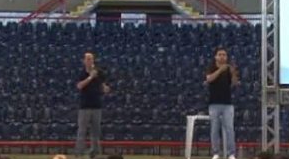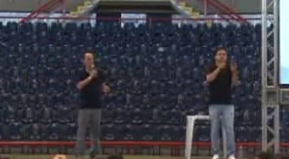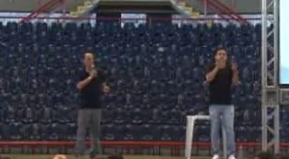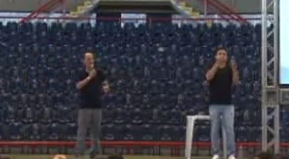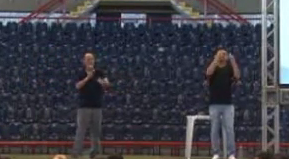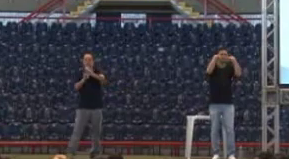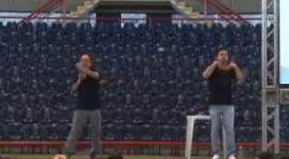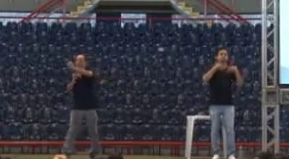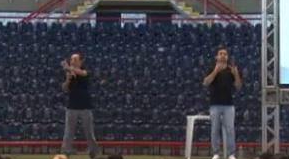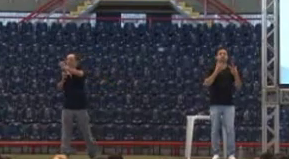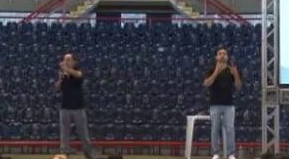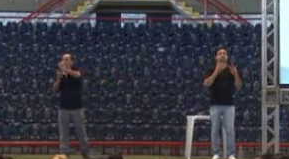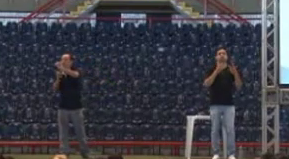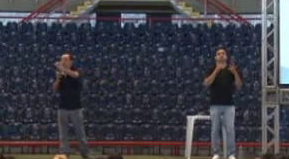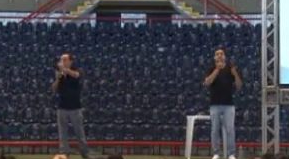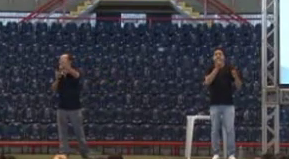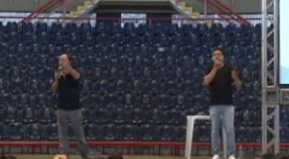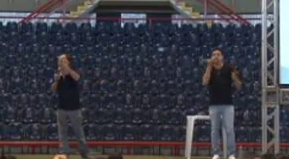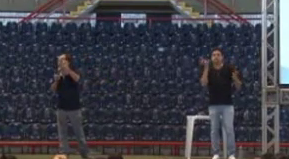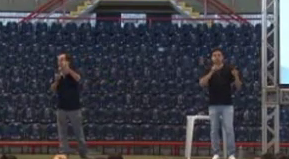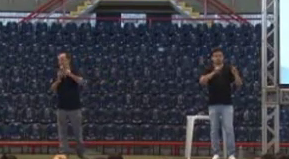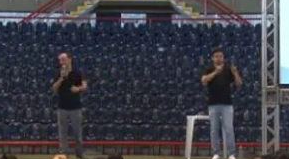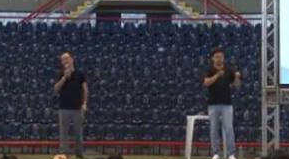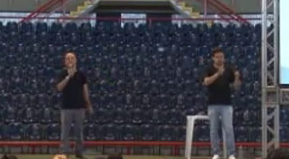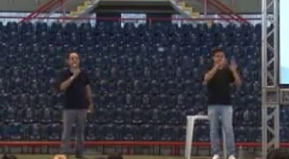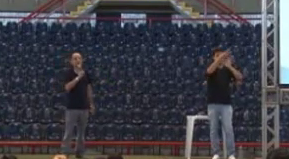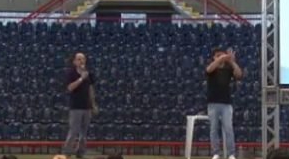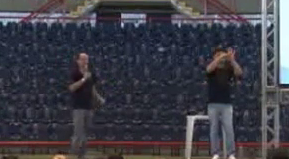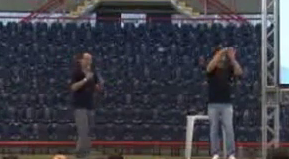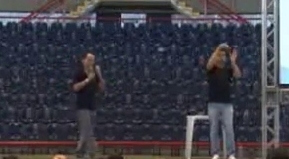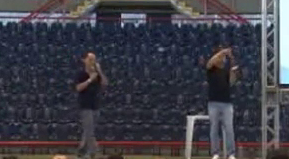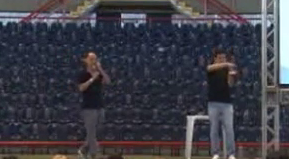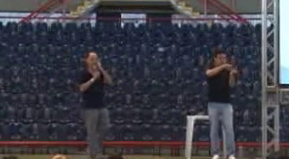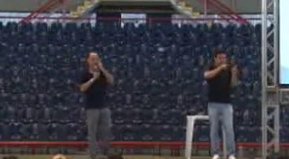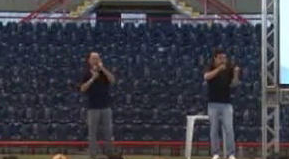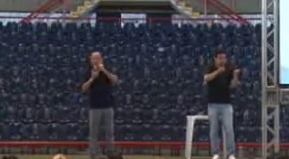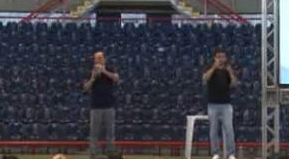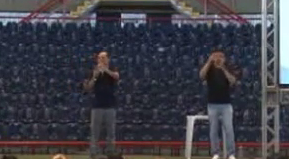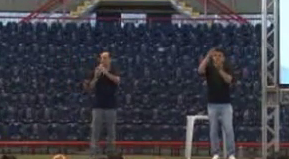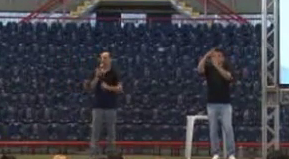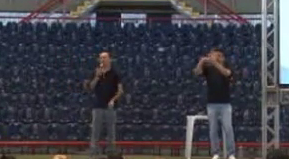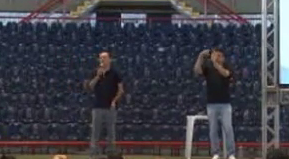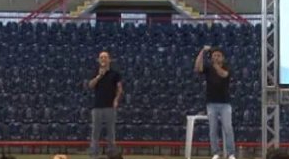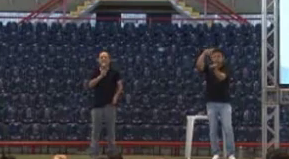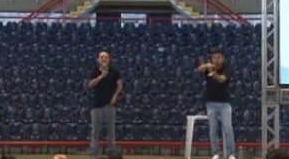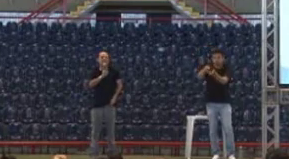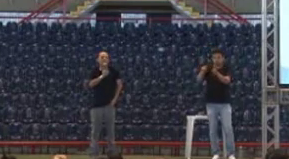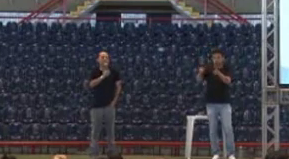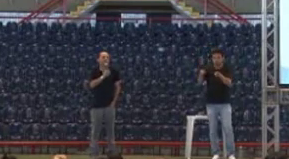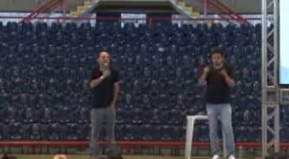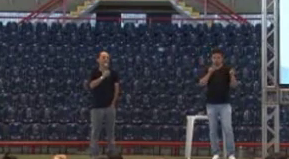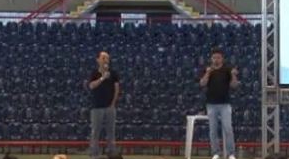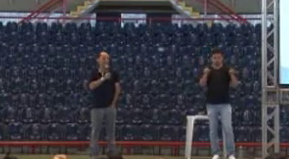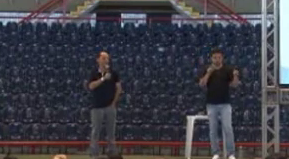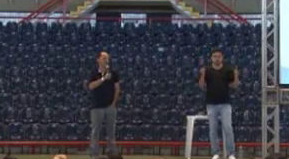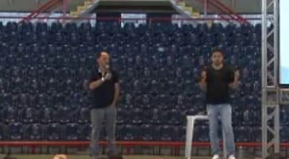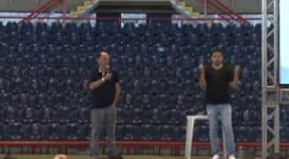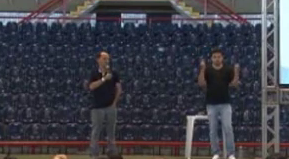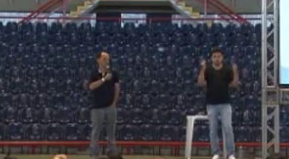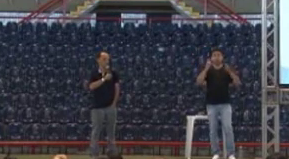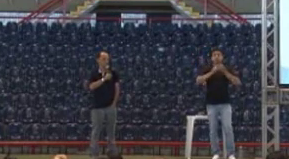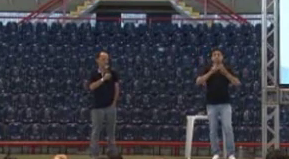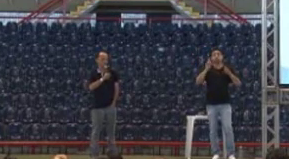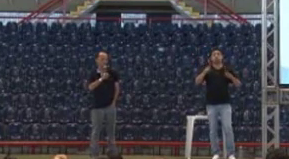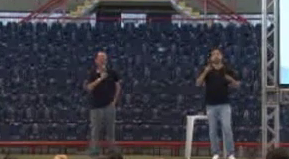a referência bibliográfica é muito importante existem alguns elementos que são fundamentais na